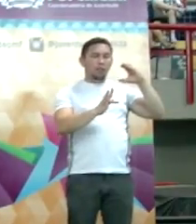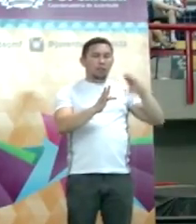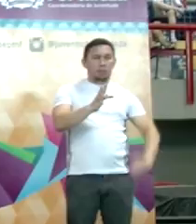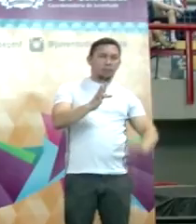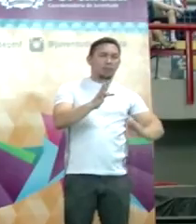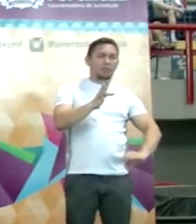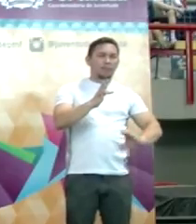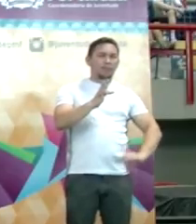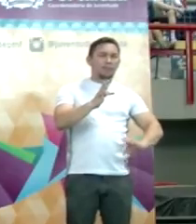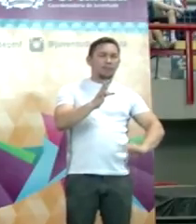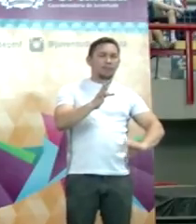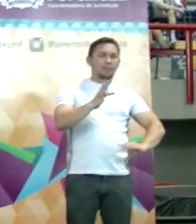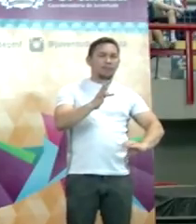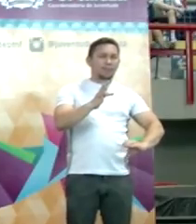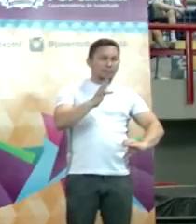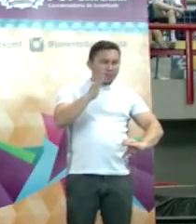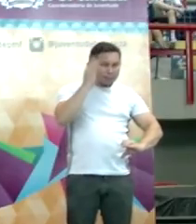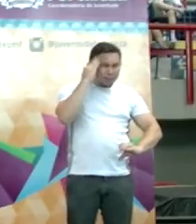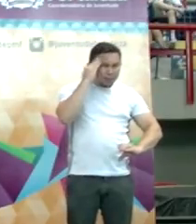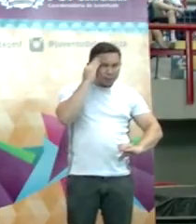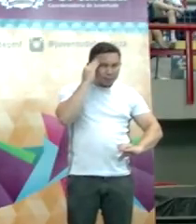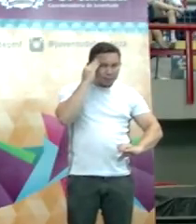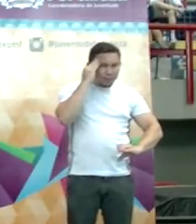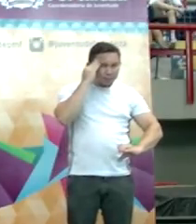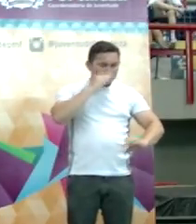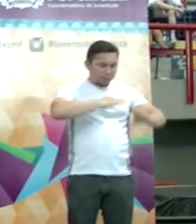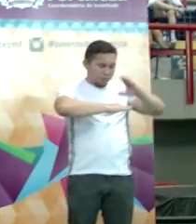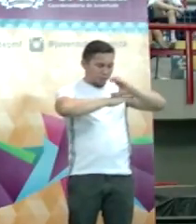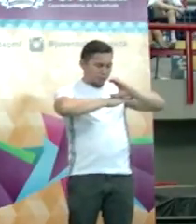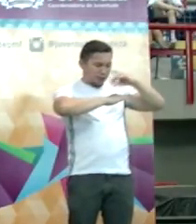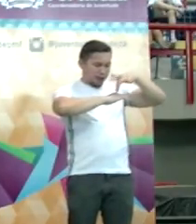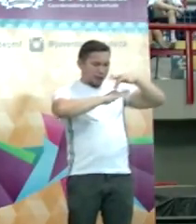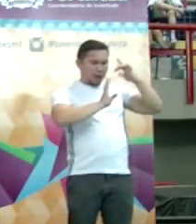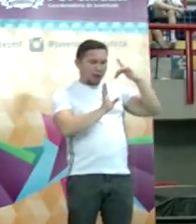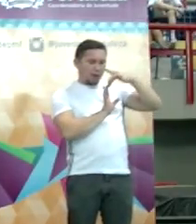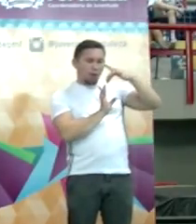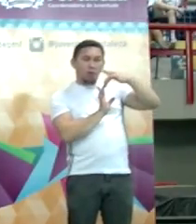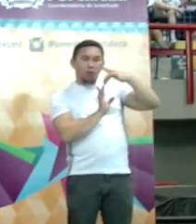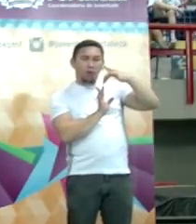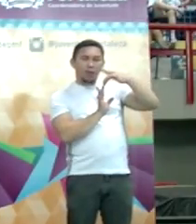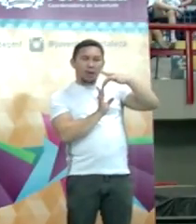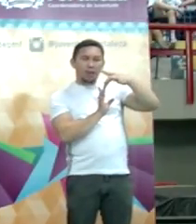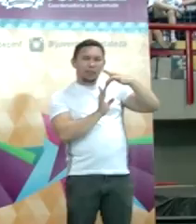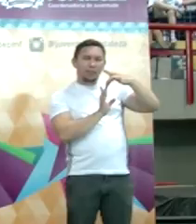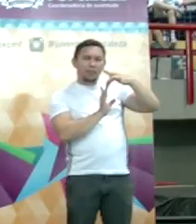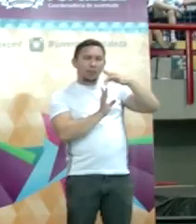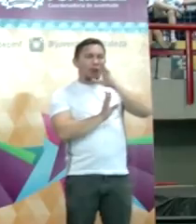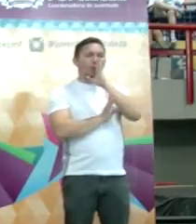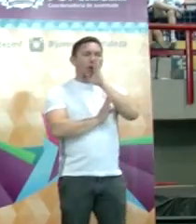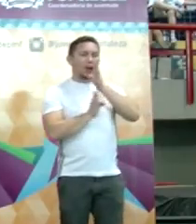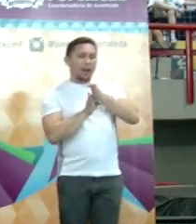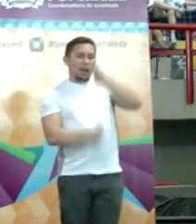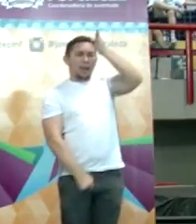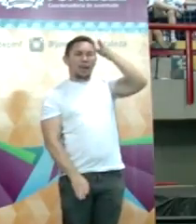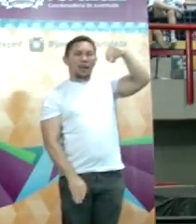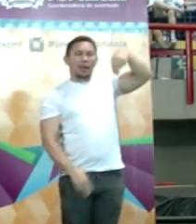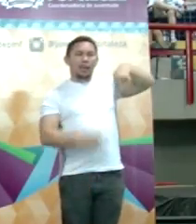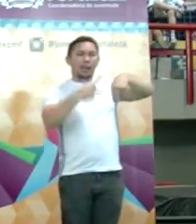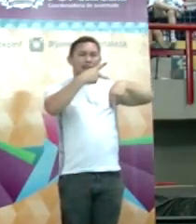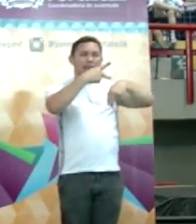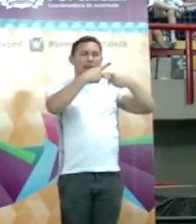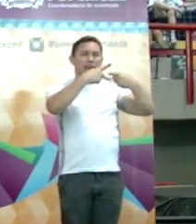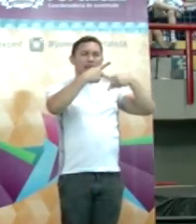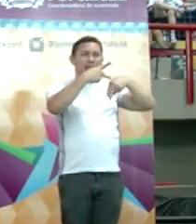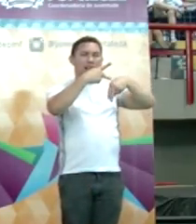cai. Vocês entenderam ou não? Professor, diga lá, meu filho. Se esse peso for maior do que a